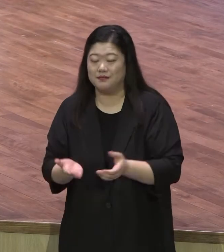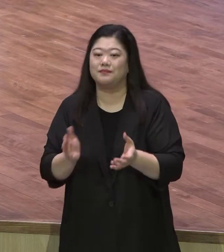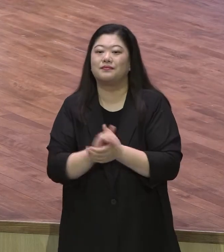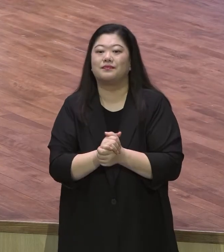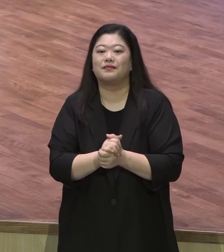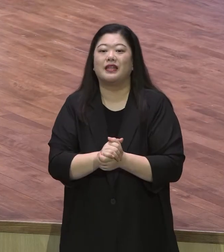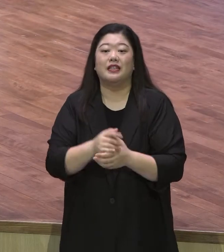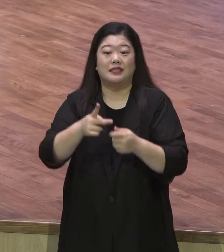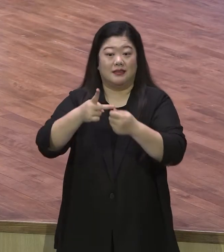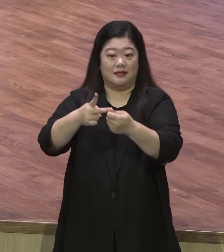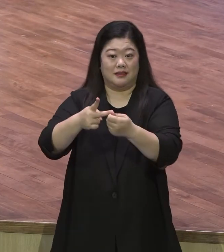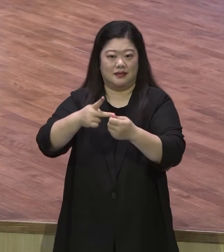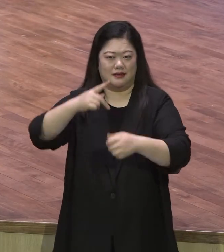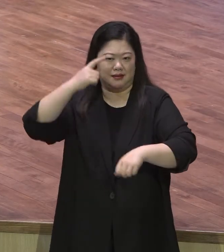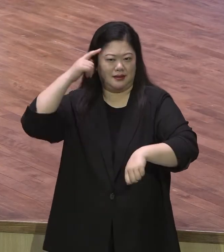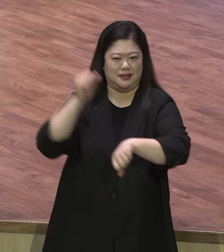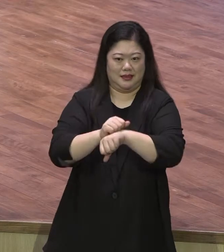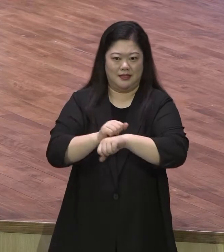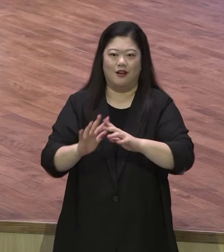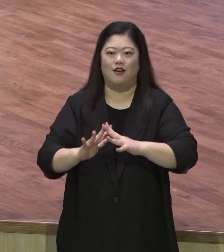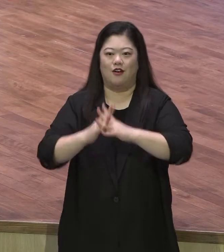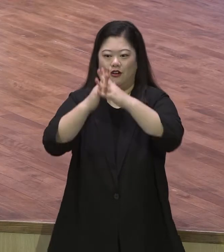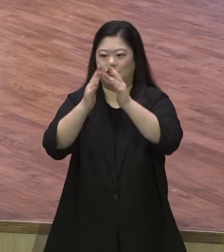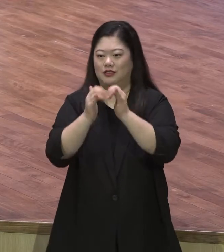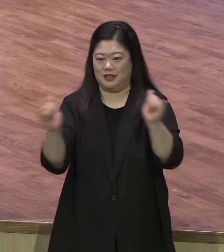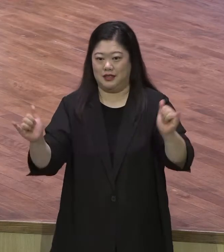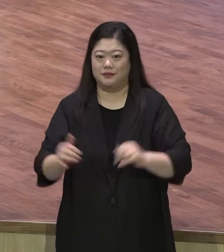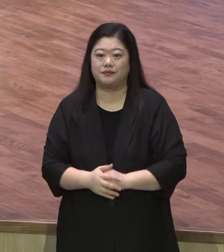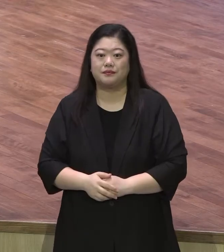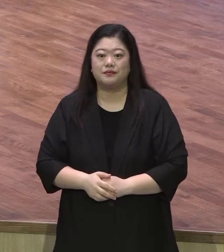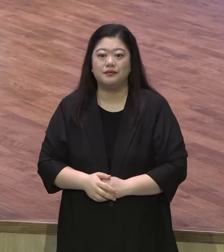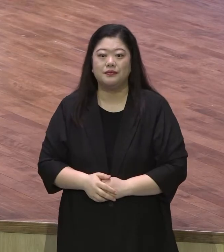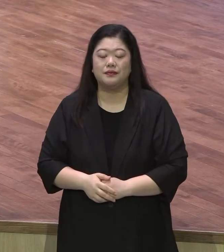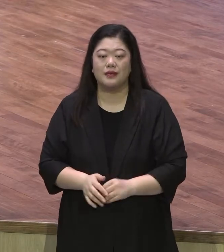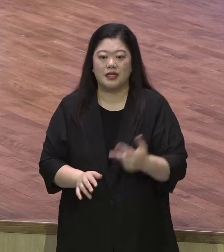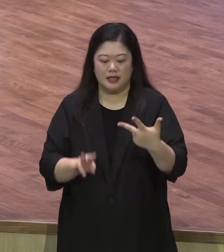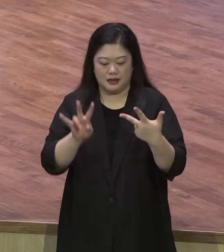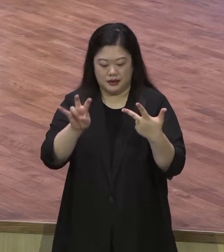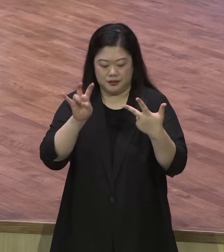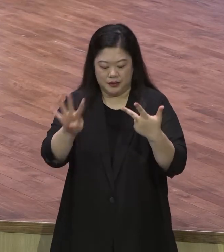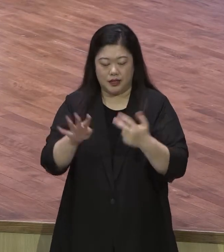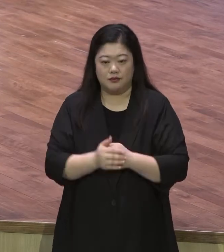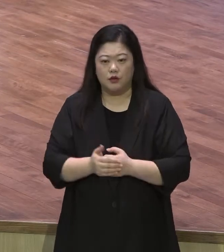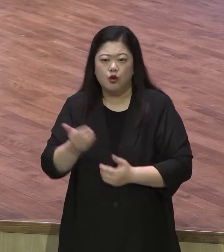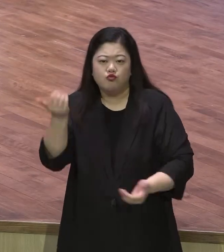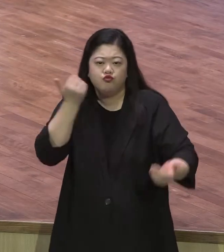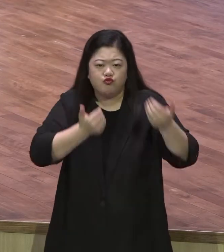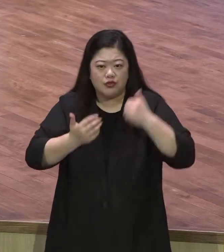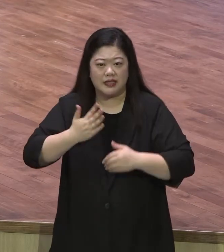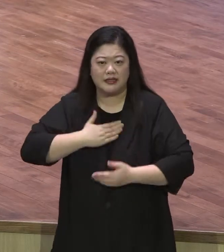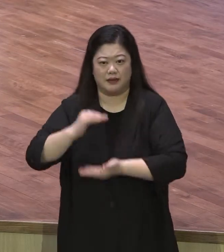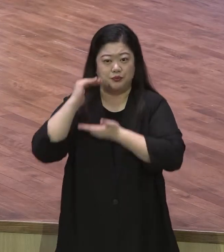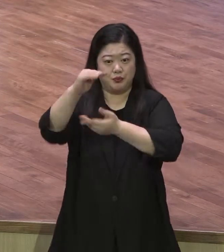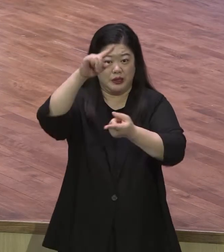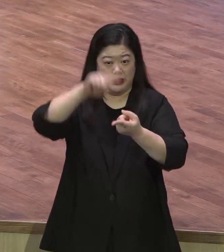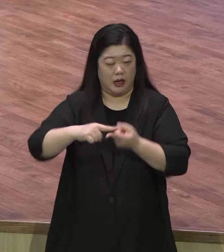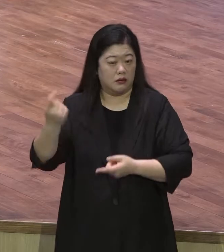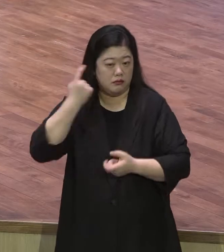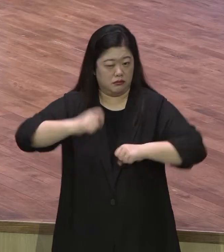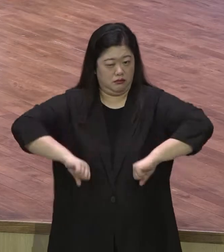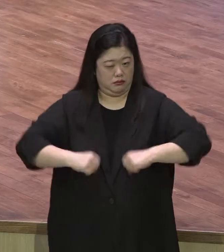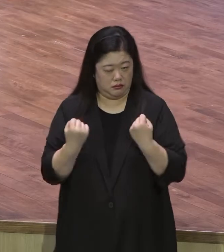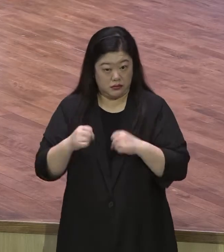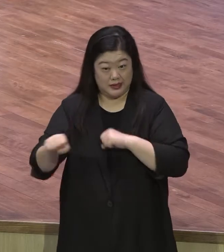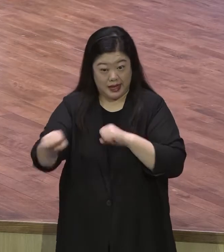지혜로운 건축자입니다. 24절 그러므로 누구든지 나의 이 말을 듣고 행하는 자는 그 집을